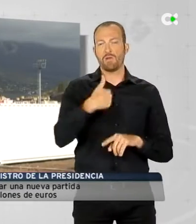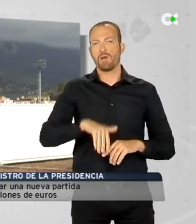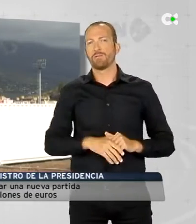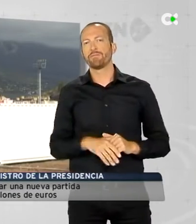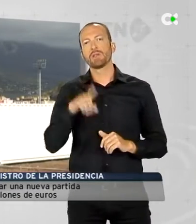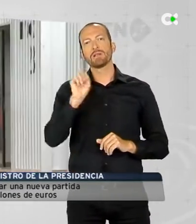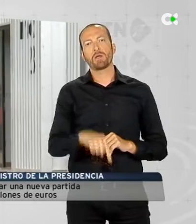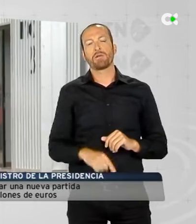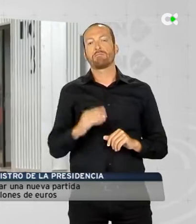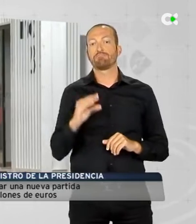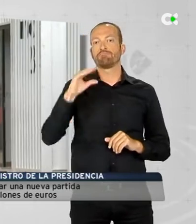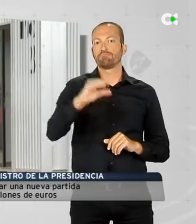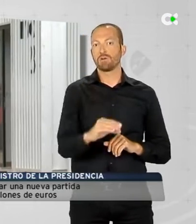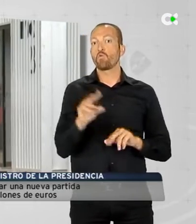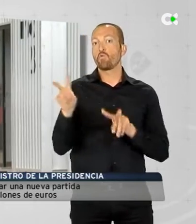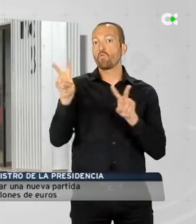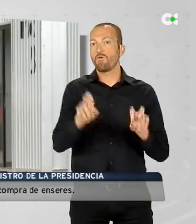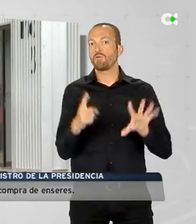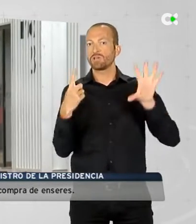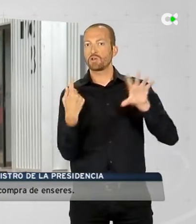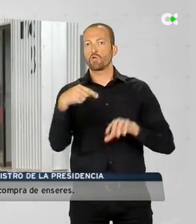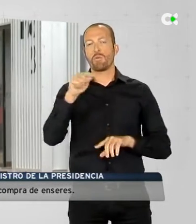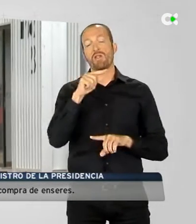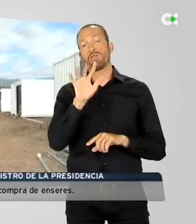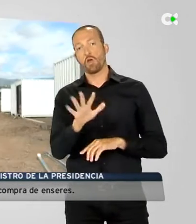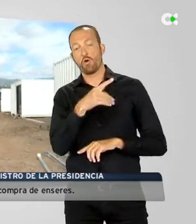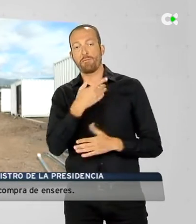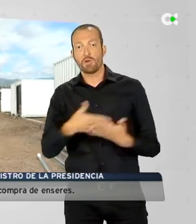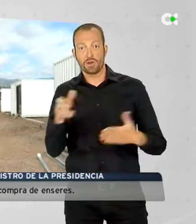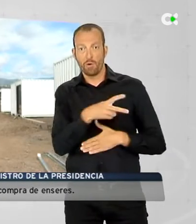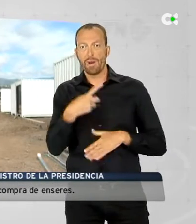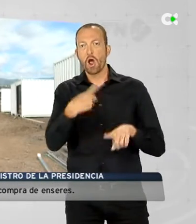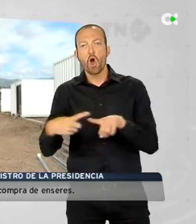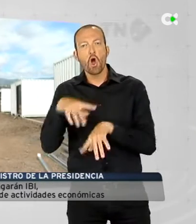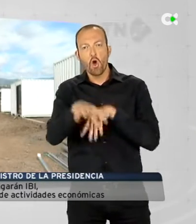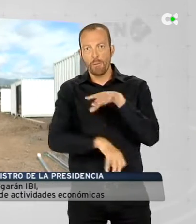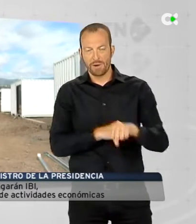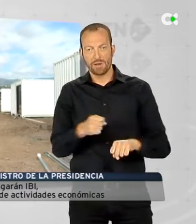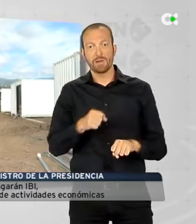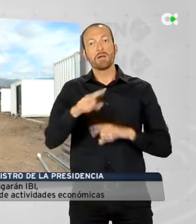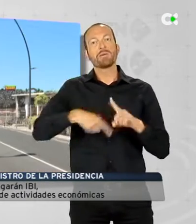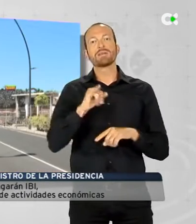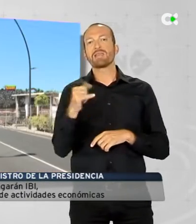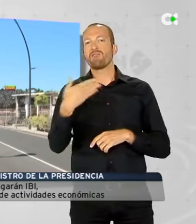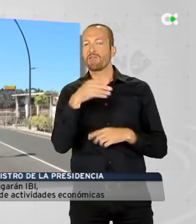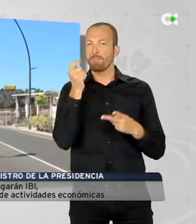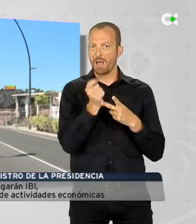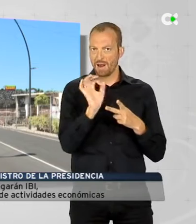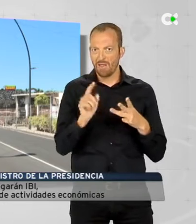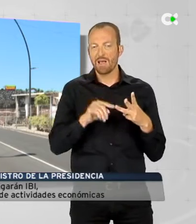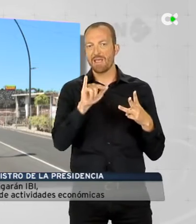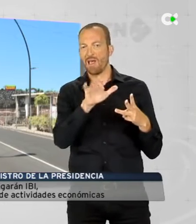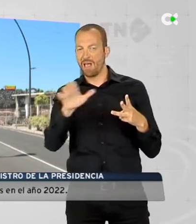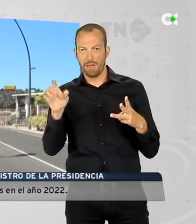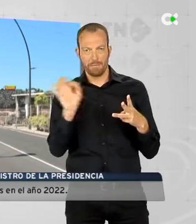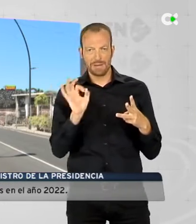una nueva partida de 6,5 millones de euros para ayuda a compra de enseres. no pagarán IBI, no pagarán impuesto a actividades económicas